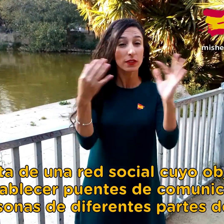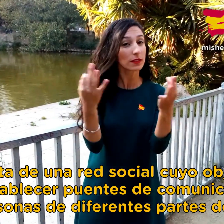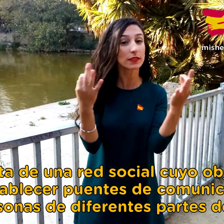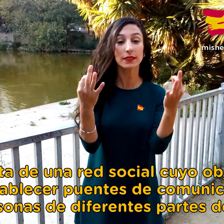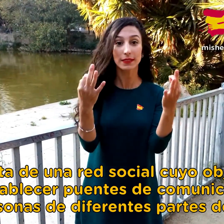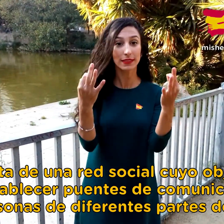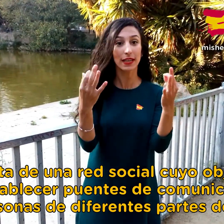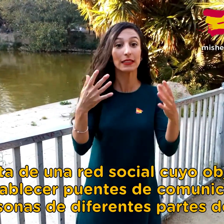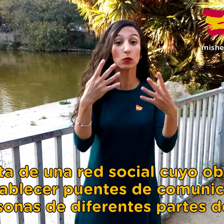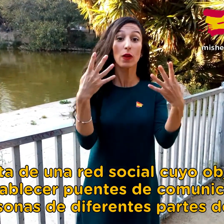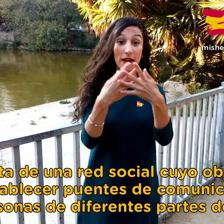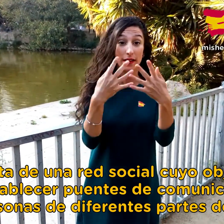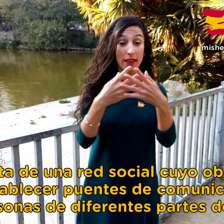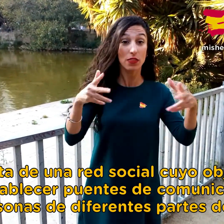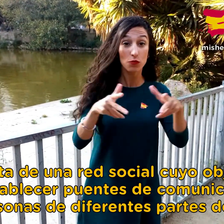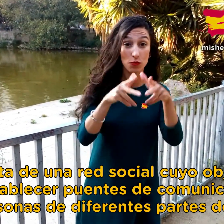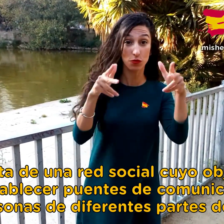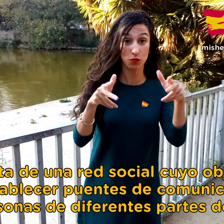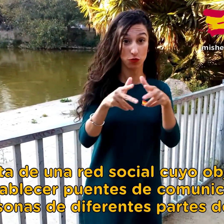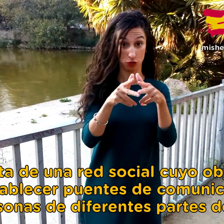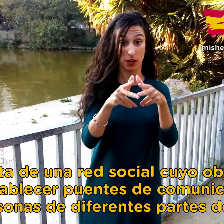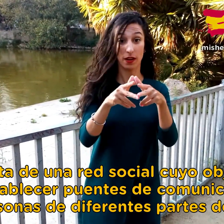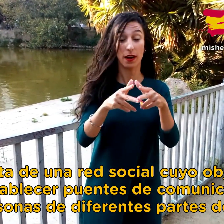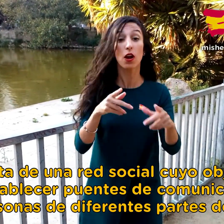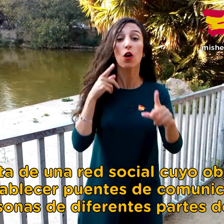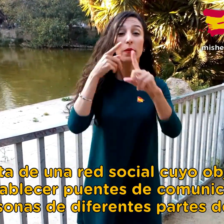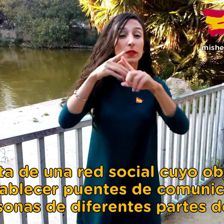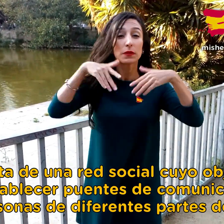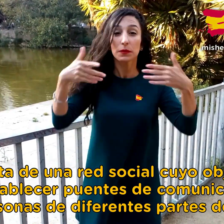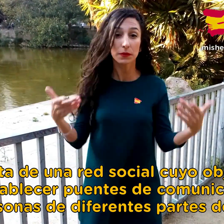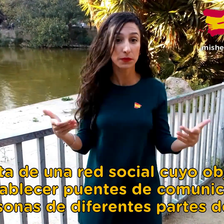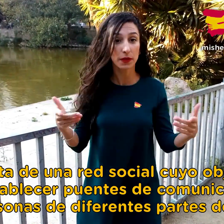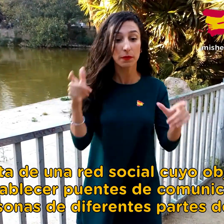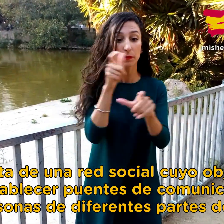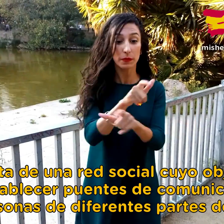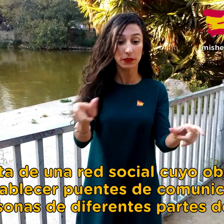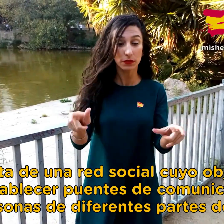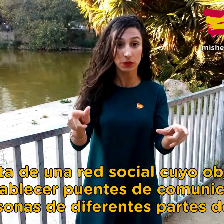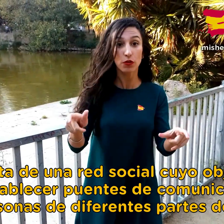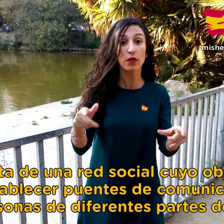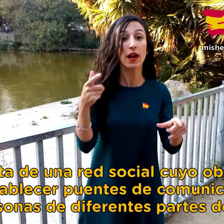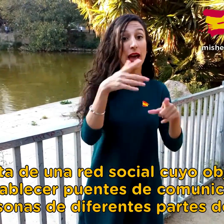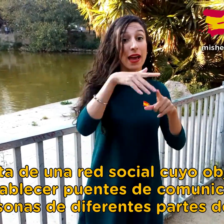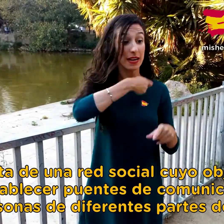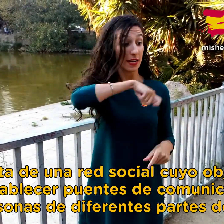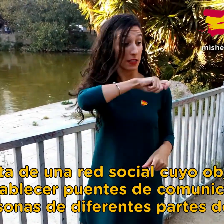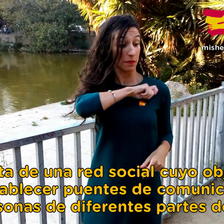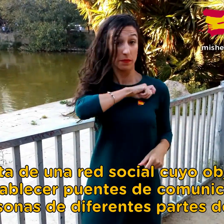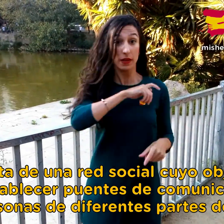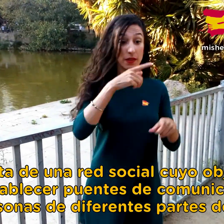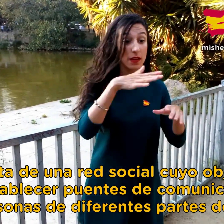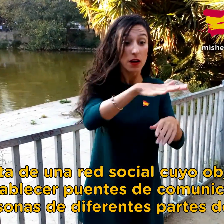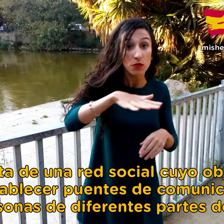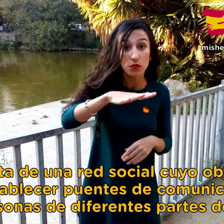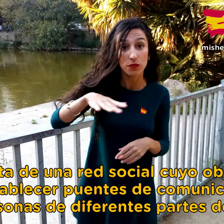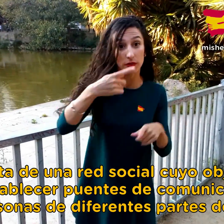Se trata de una red social cuyo objetivo es establecer puentes de comunicación entre personas que viven en diferentes partes de